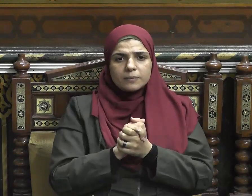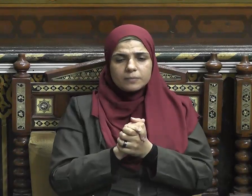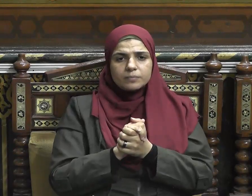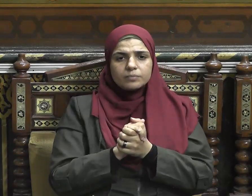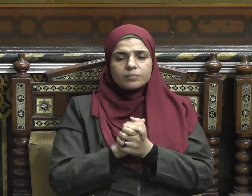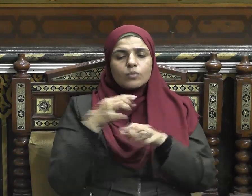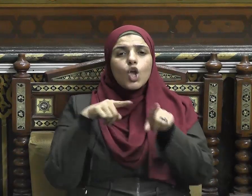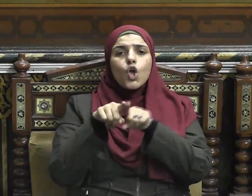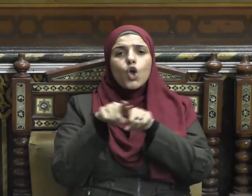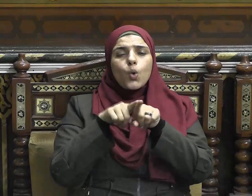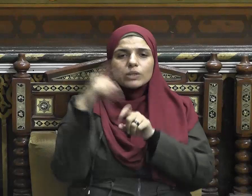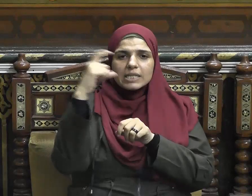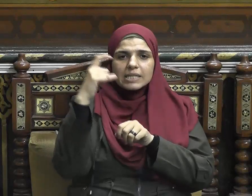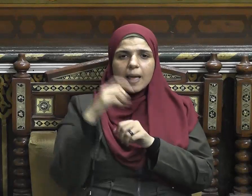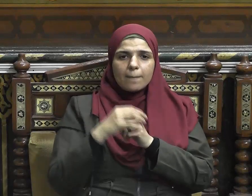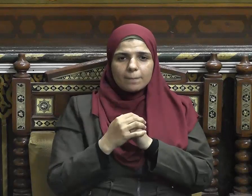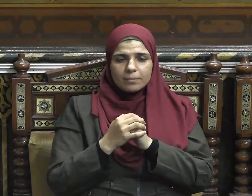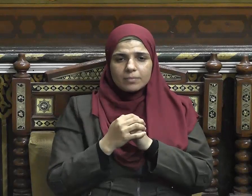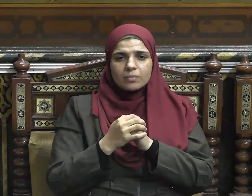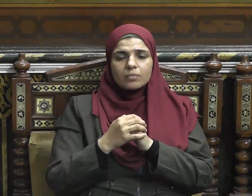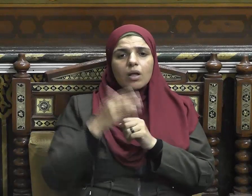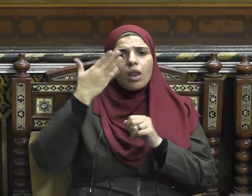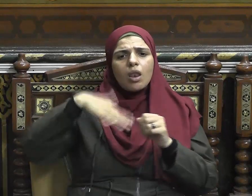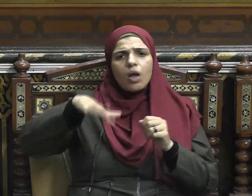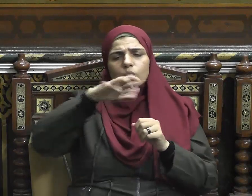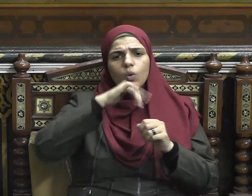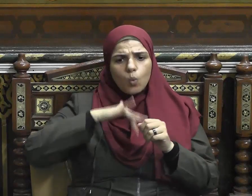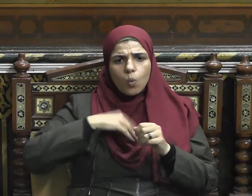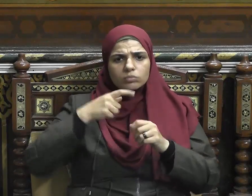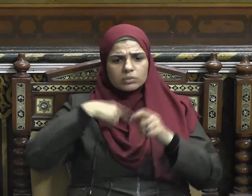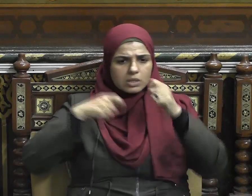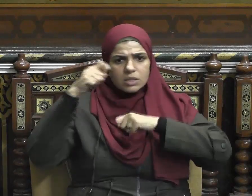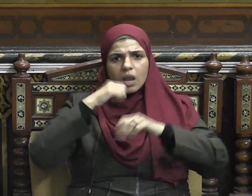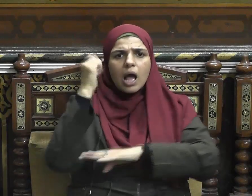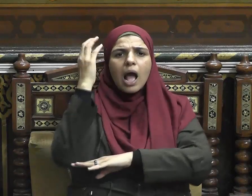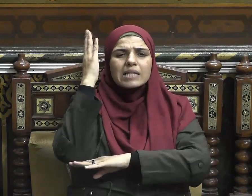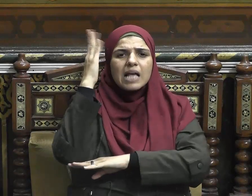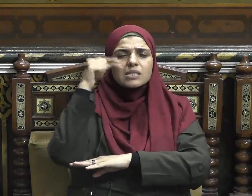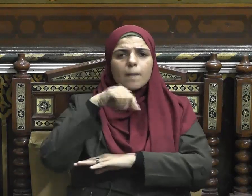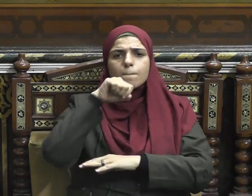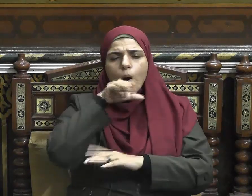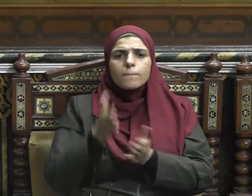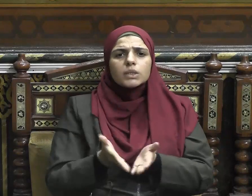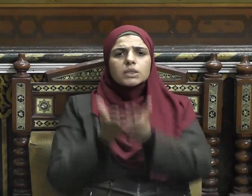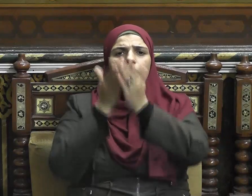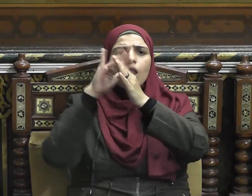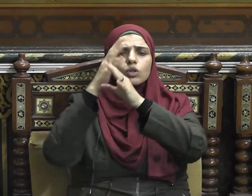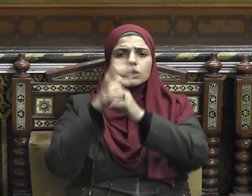شريك له وأشهد أن سيدنا ونبينا محمدا عبده ورسوله اللهم صلي وسلم